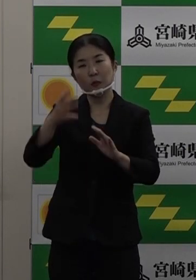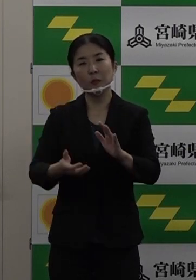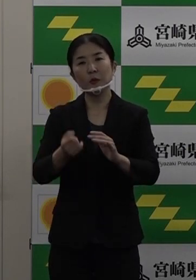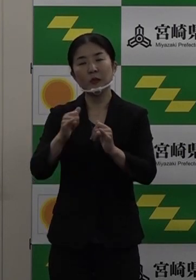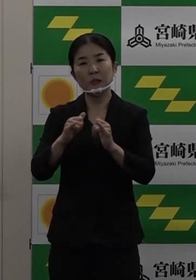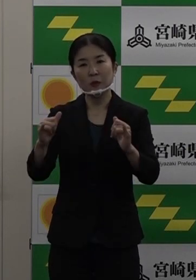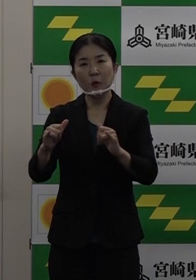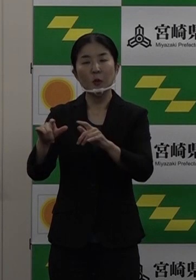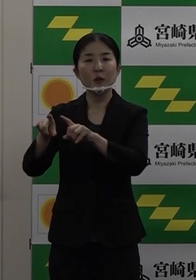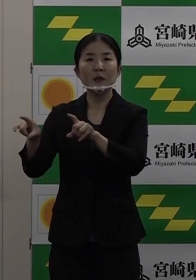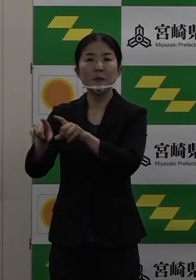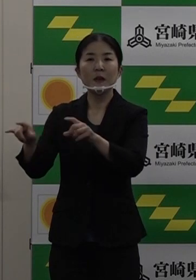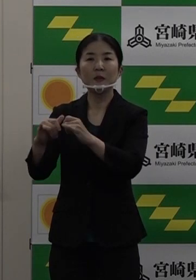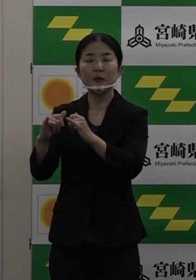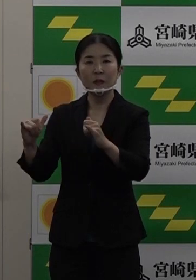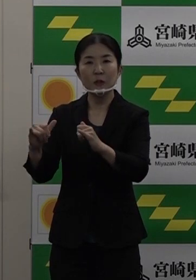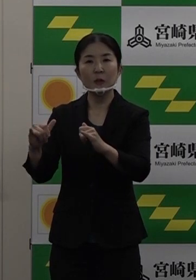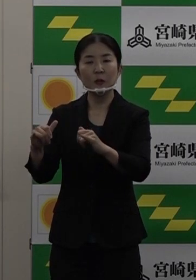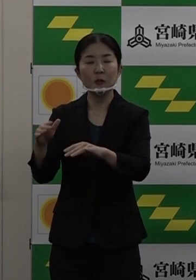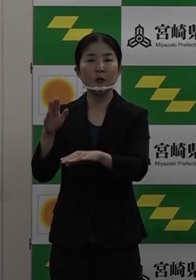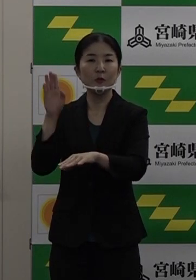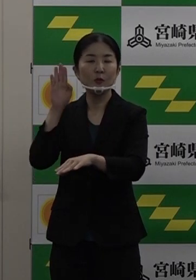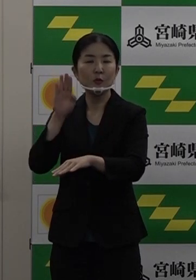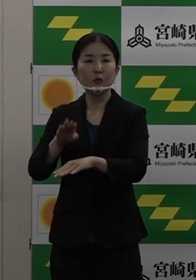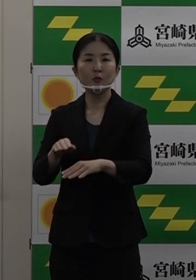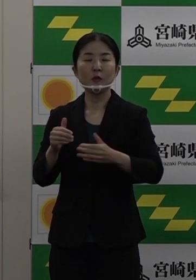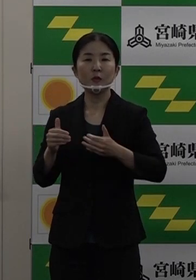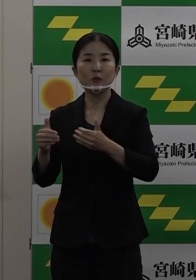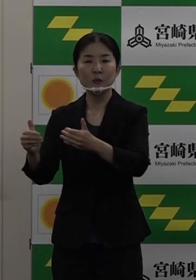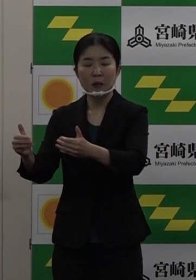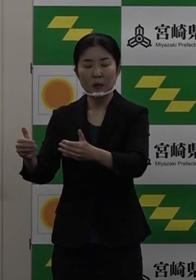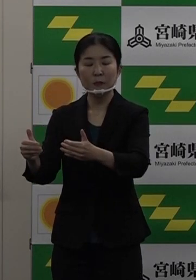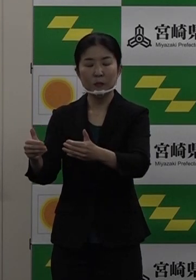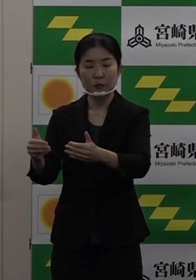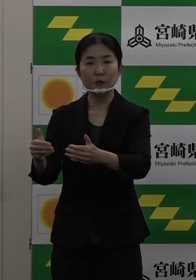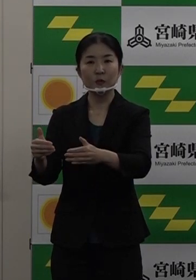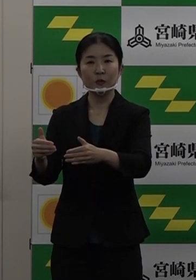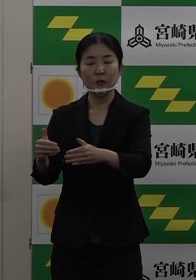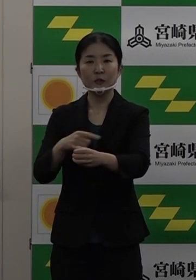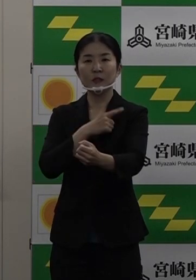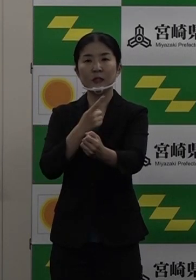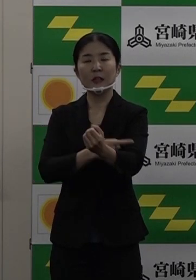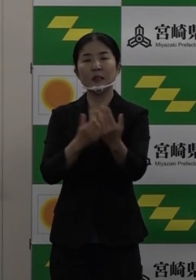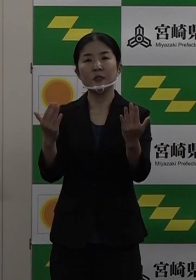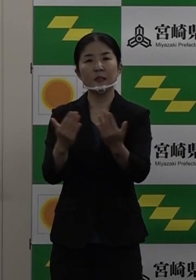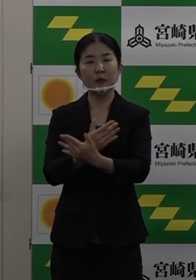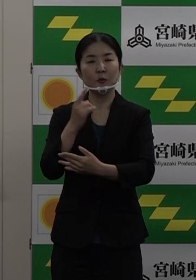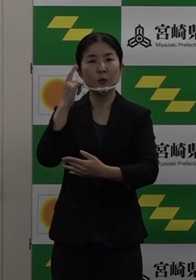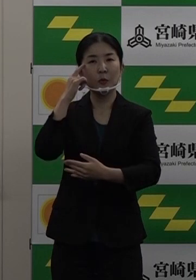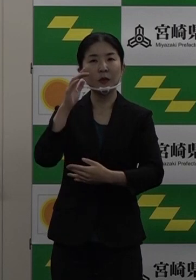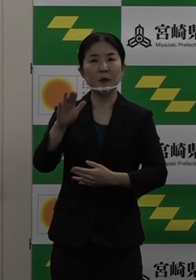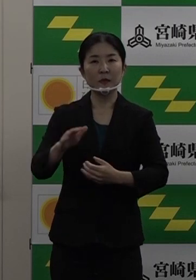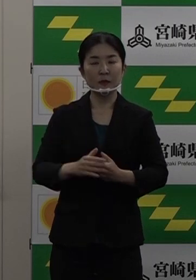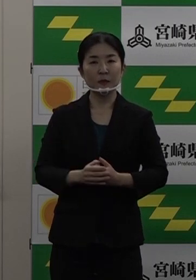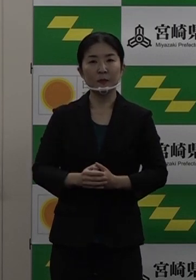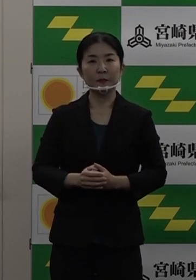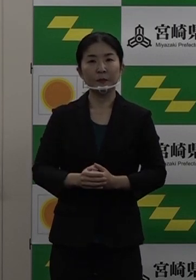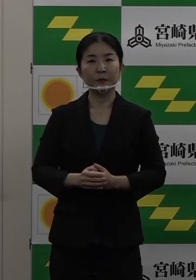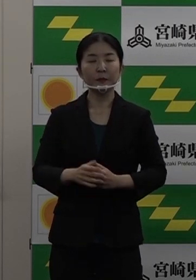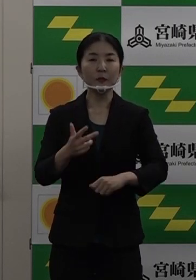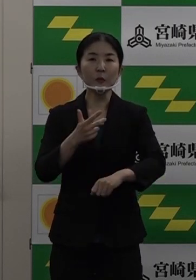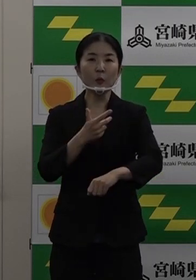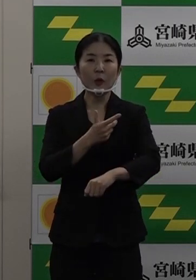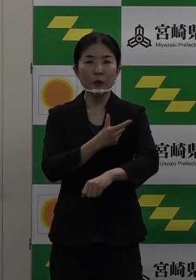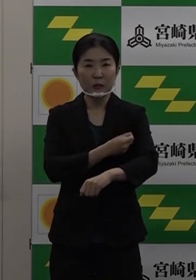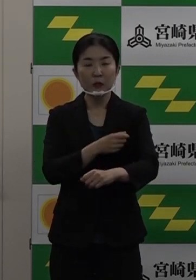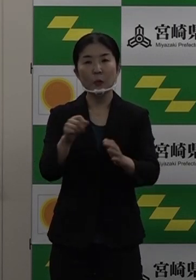種を円滑に進めていく大きな大きな力になると考えております。比較的このワクチンも